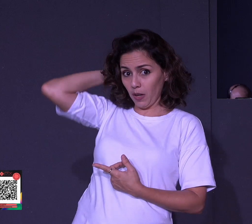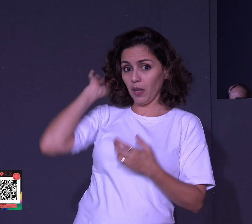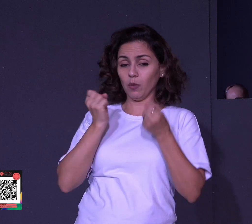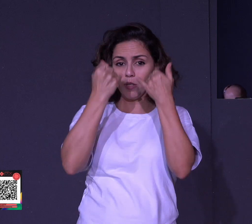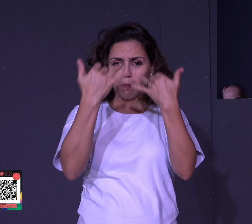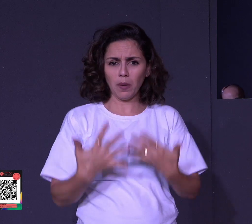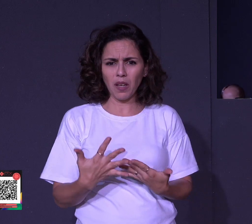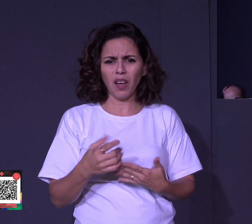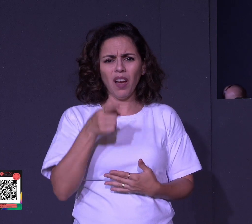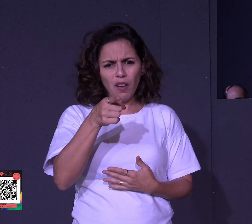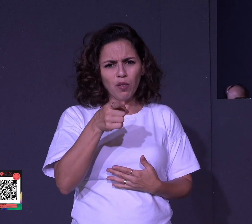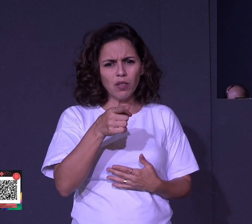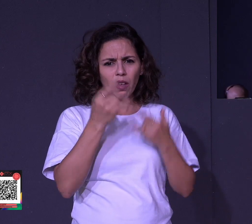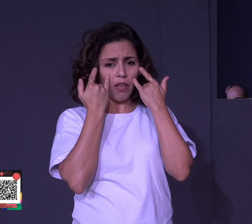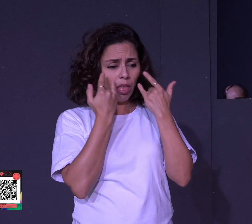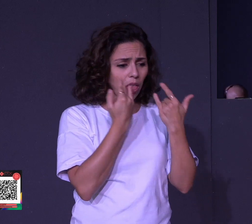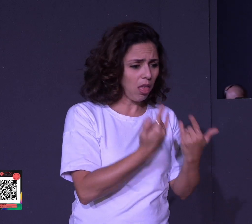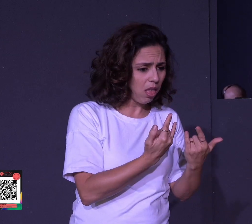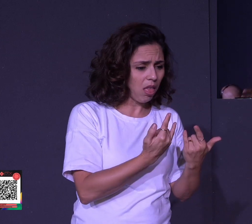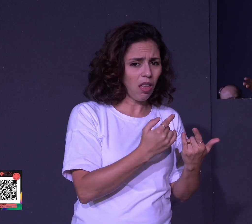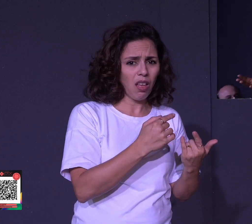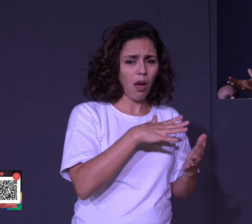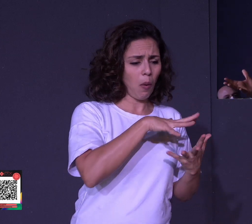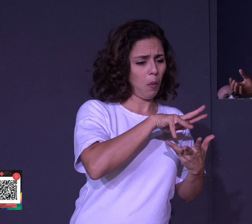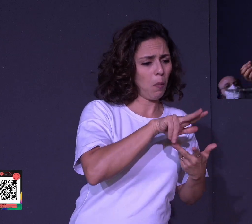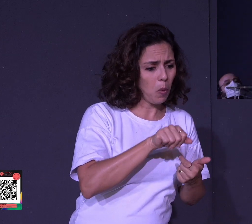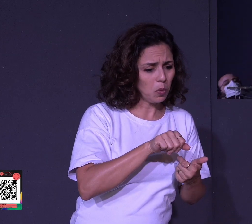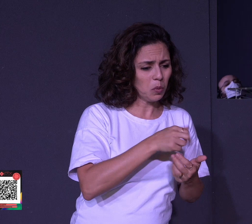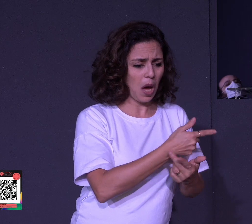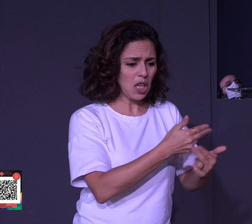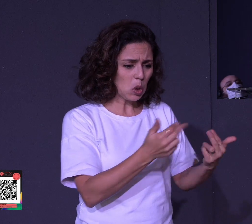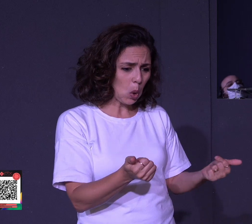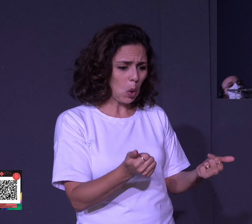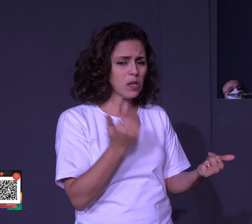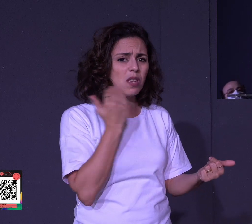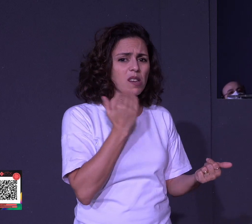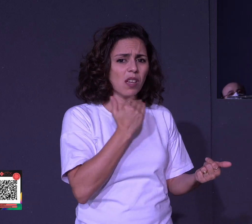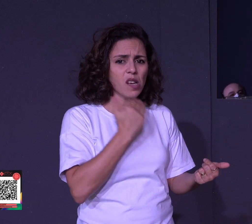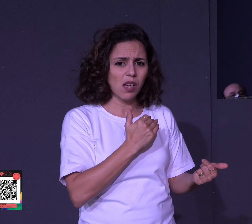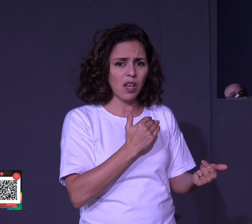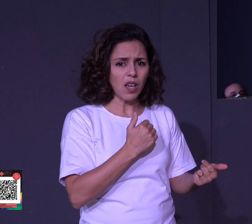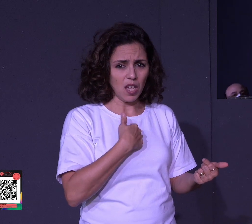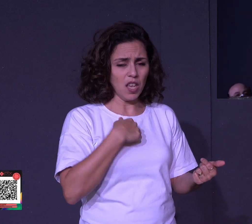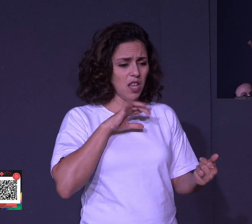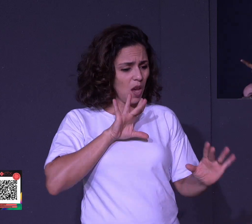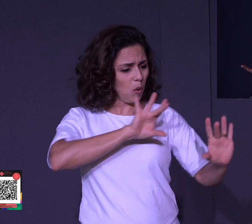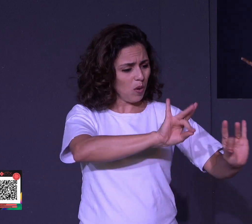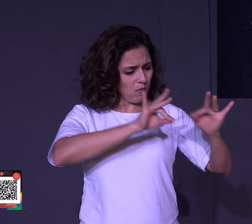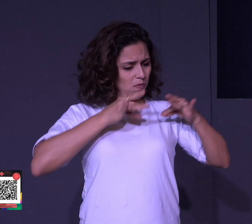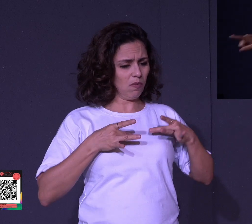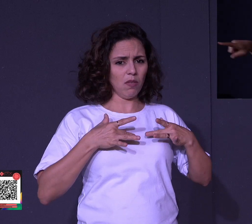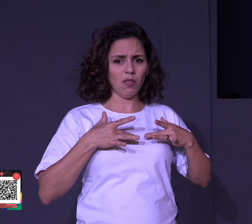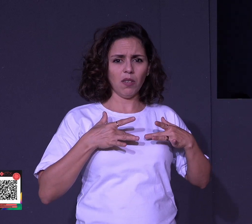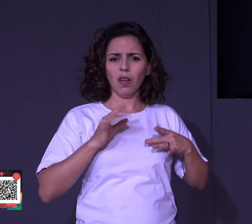mas transformai-vos pelo quê? Pela renovação de quê? Da vossa mente. Se a mente não for